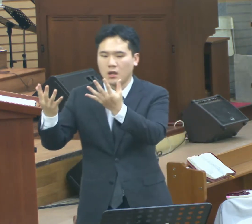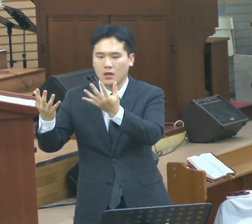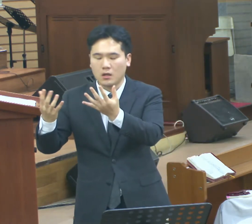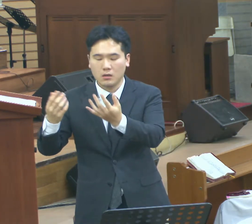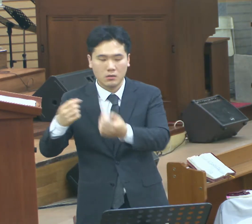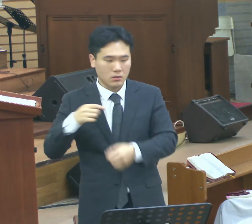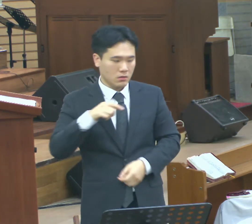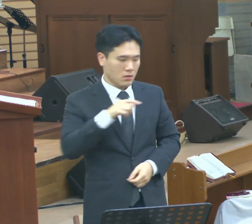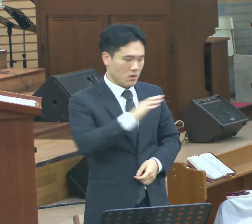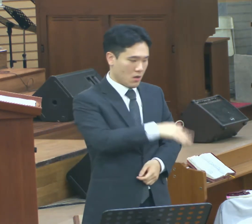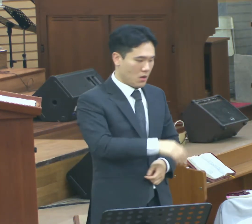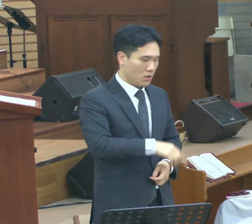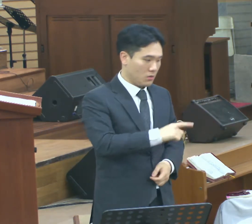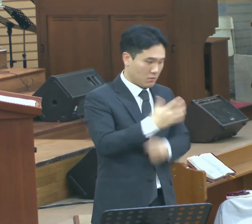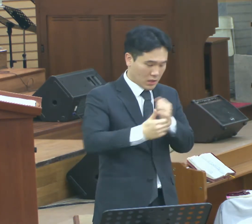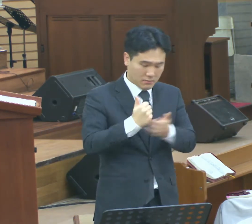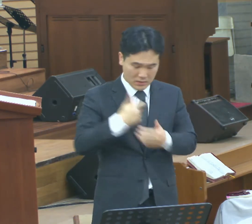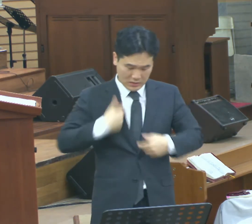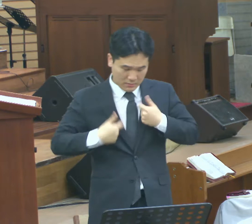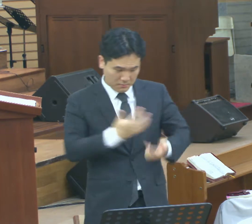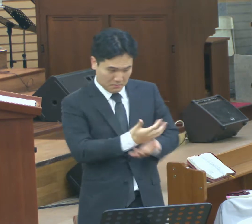받아주겠느냐.